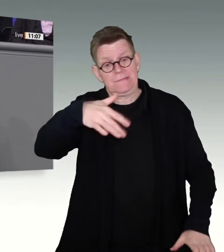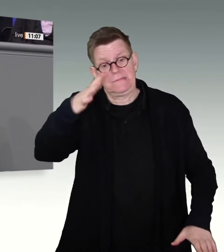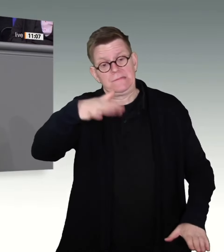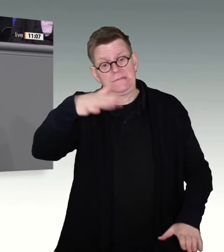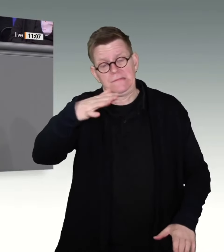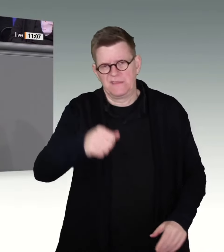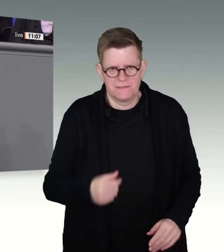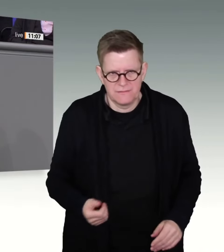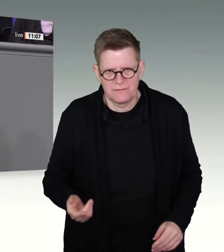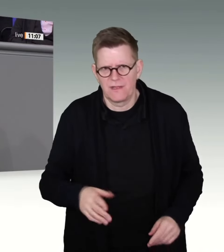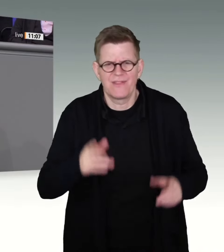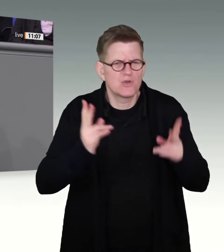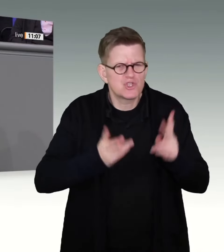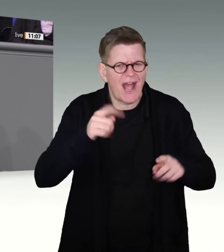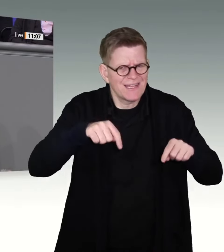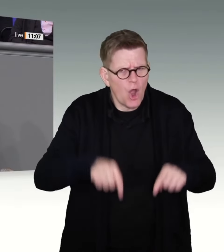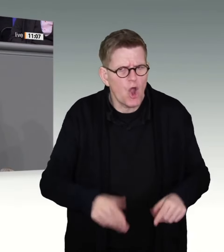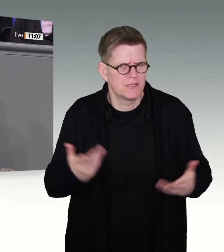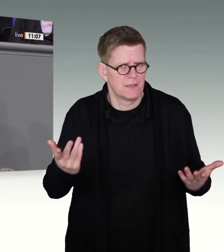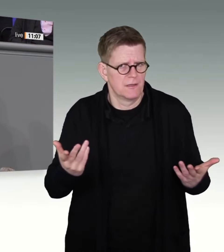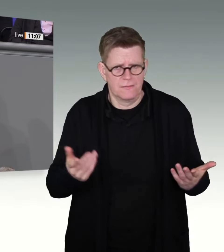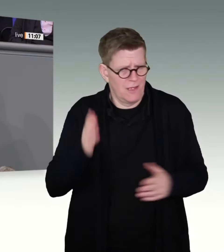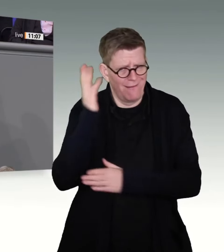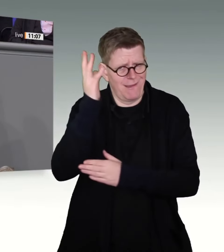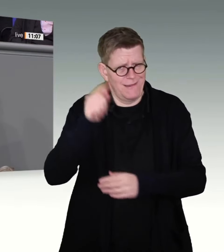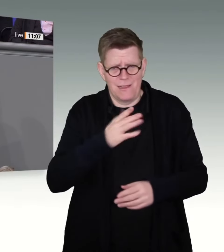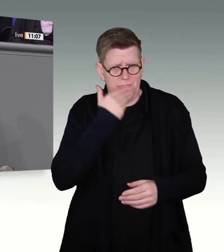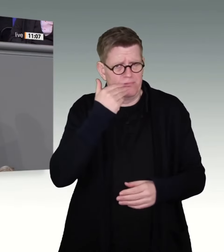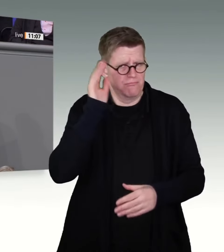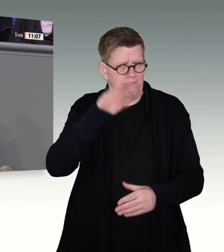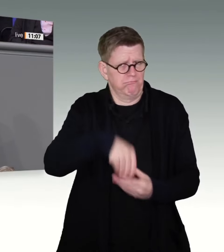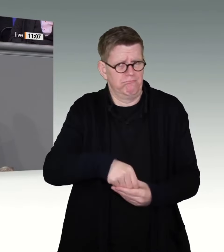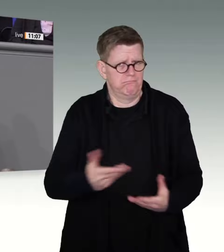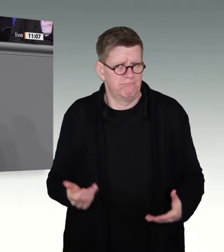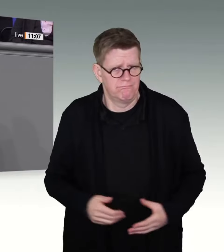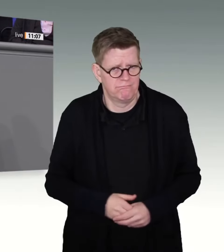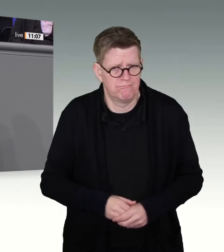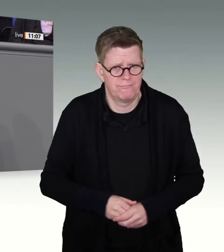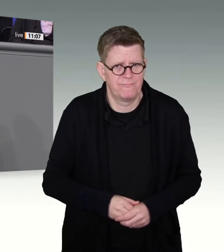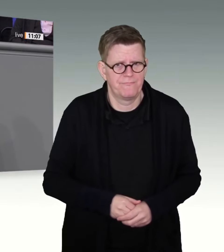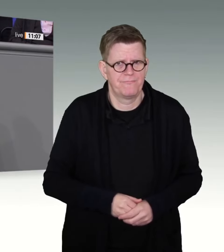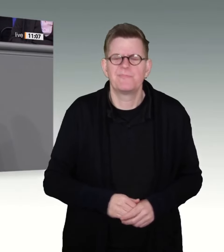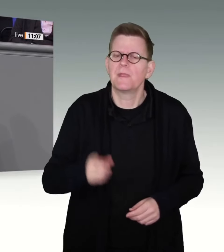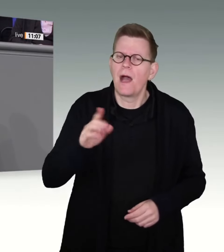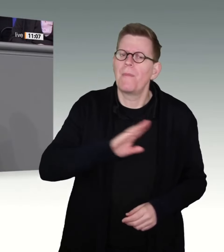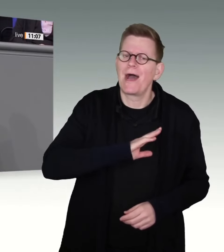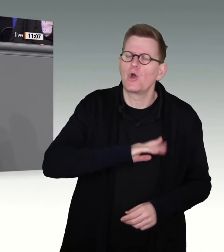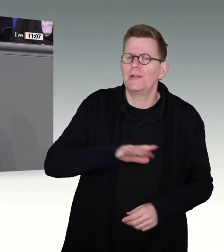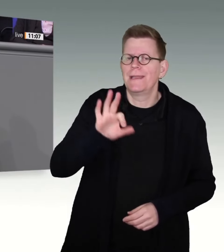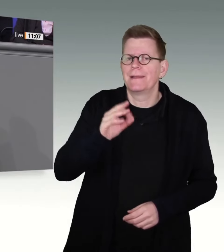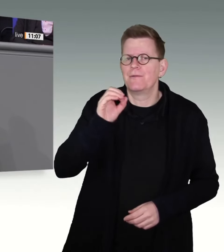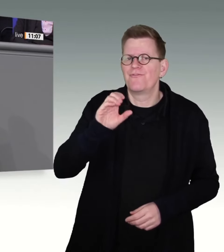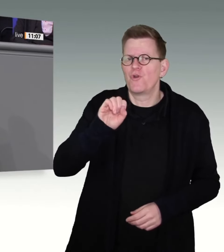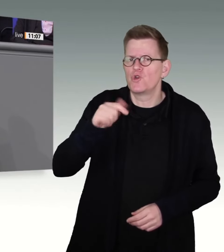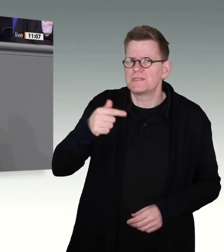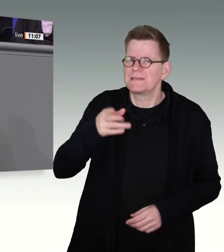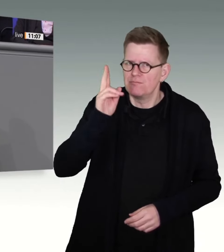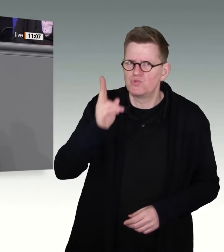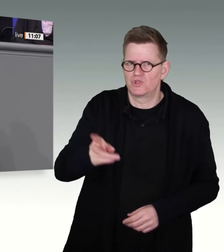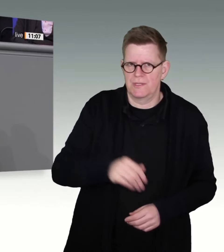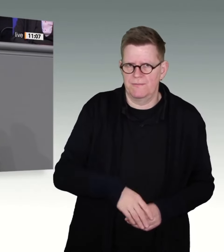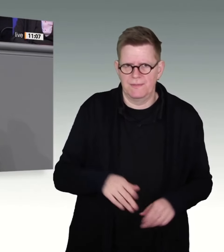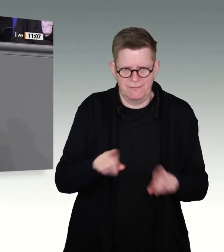Schade, dass er das heute bei seiner Rede nicht getan hat. Ich stimme aber dem Kollegen Föst ausdrücklich zu. Ein Teil des Antrags liest sich wie ein